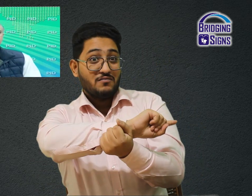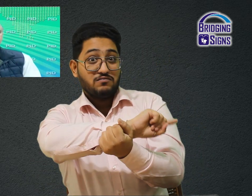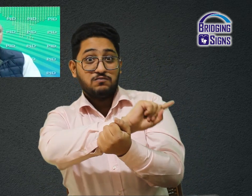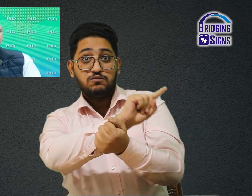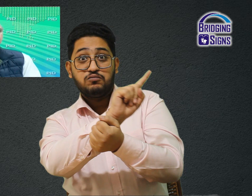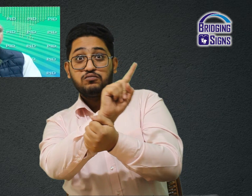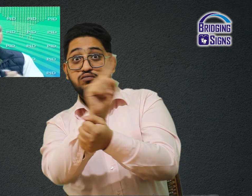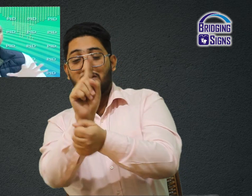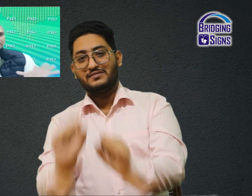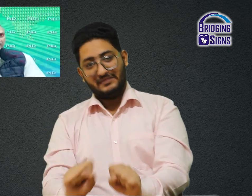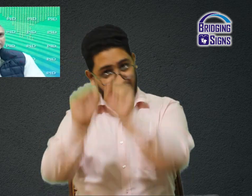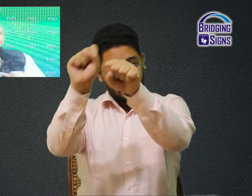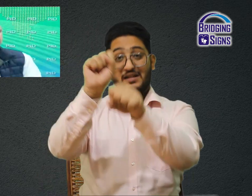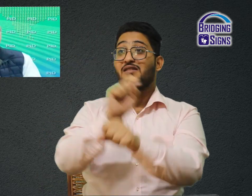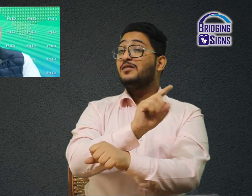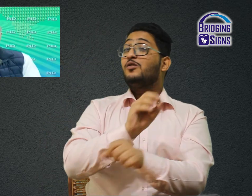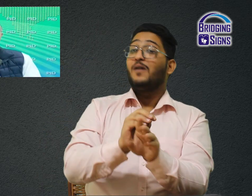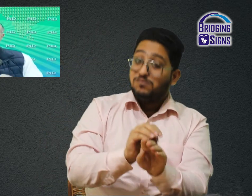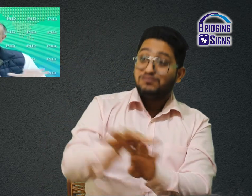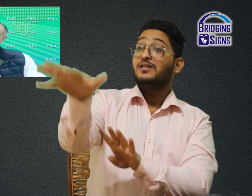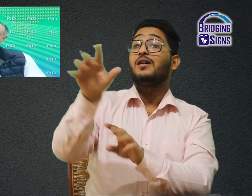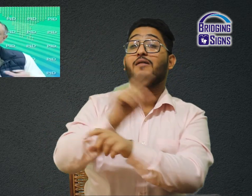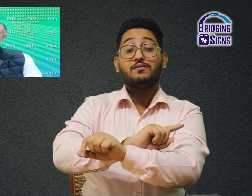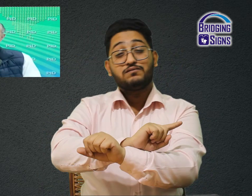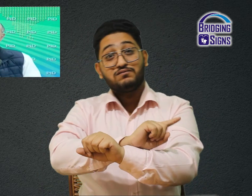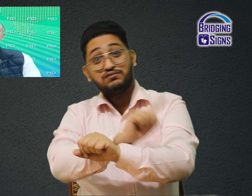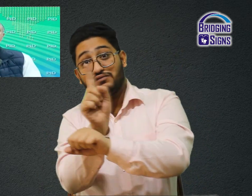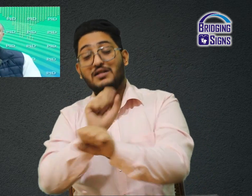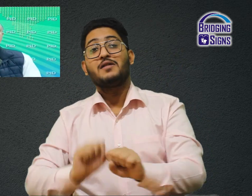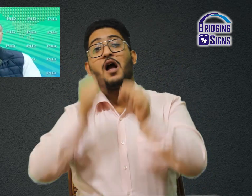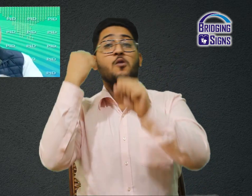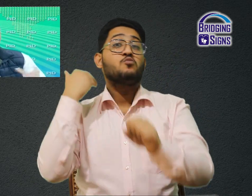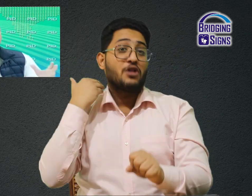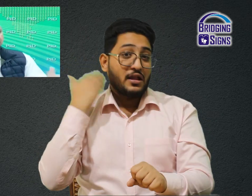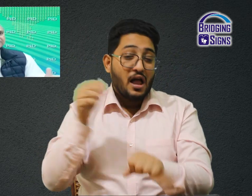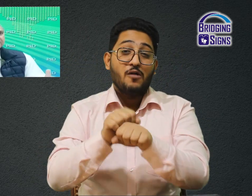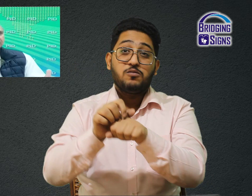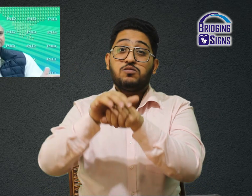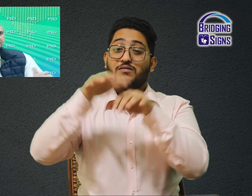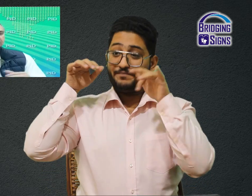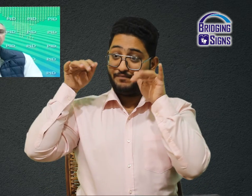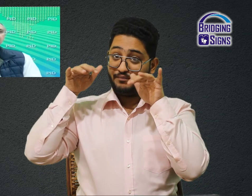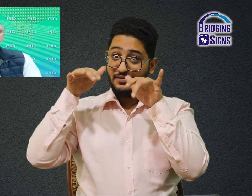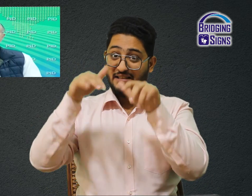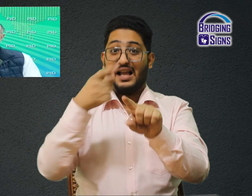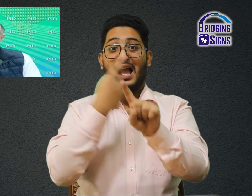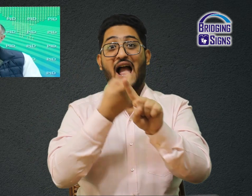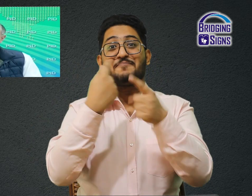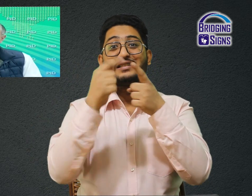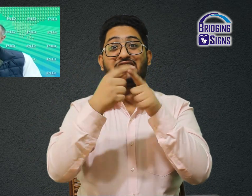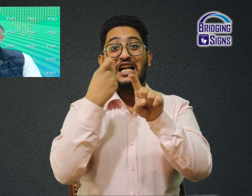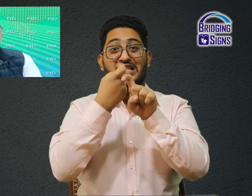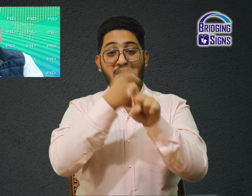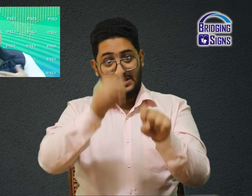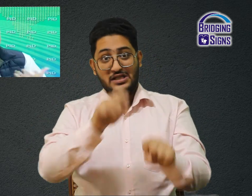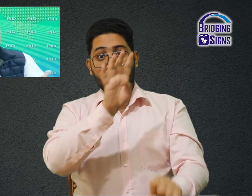ये एनर्जाइज हो गए थे, मुल्तान काफ़ी हद तक एनर्जाइज, वहाँ पर बिजली का निज़ाम शुरू हो चुका था। कराची इलेक्ट्रिक तकरीबन